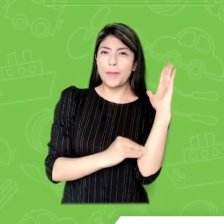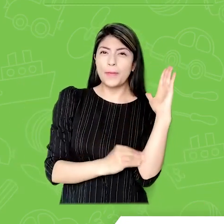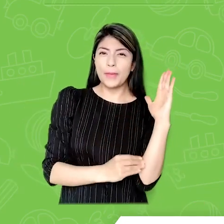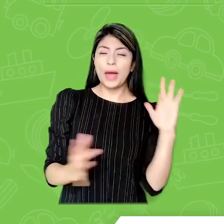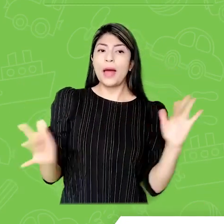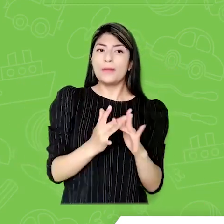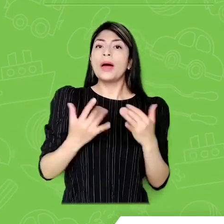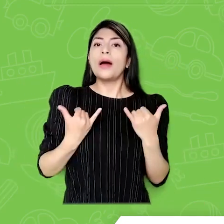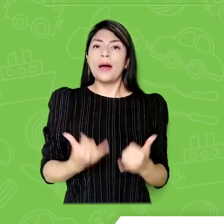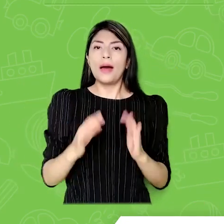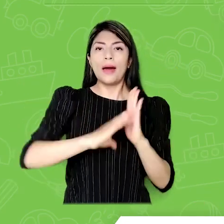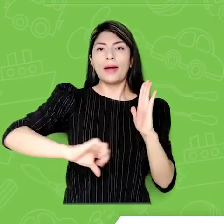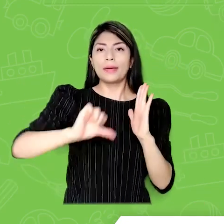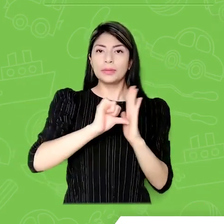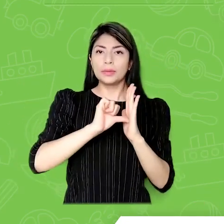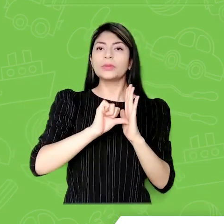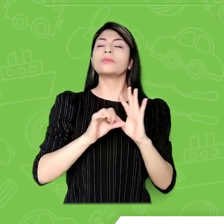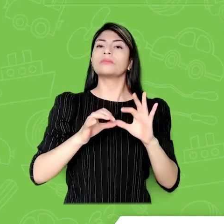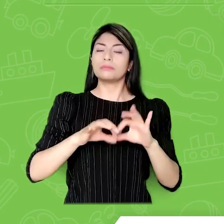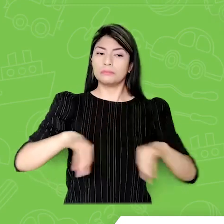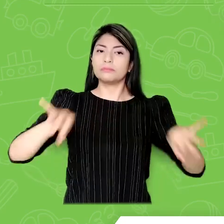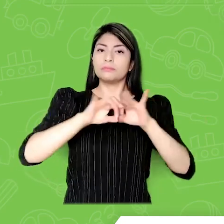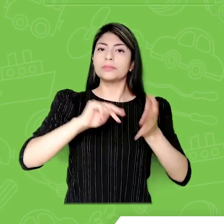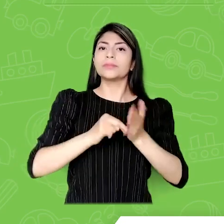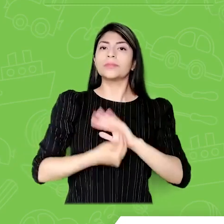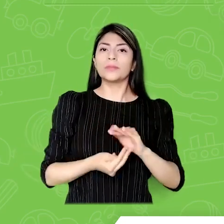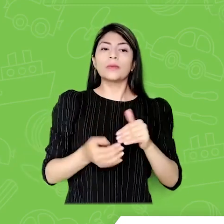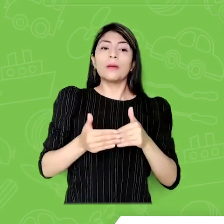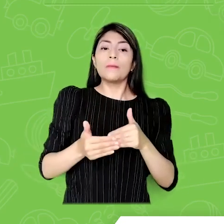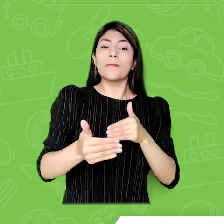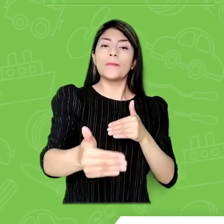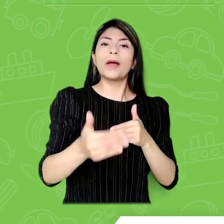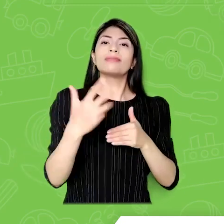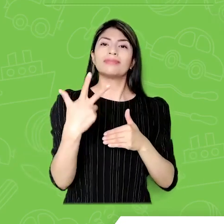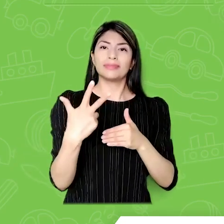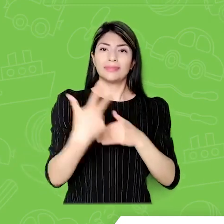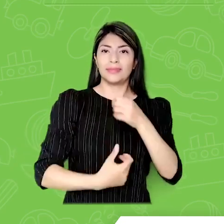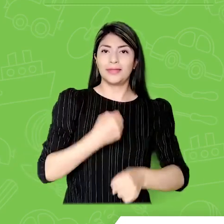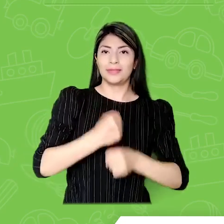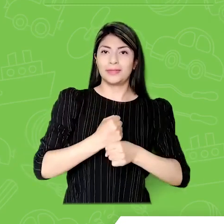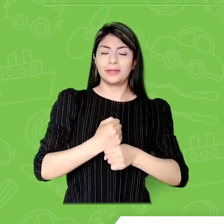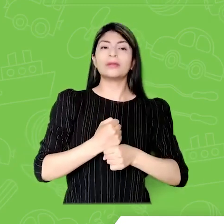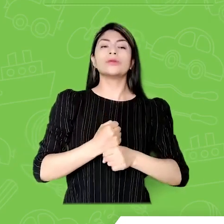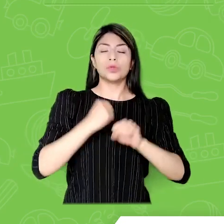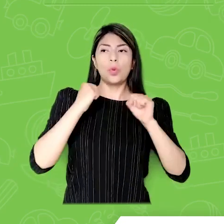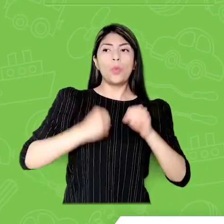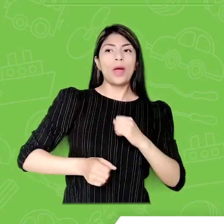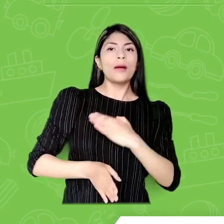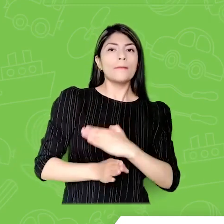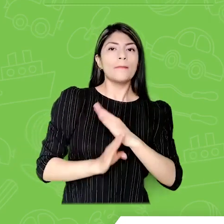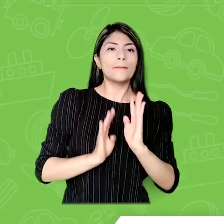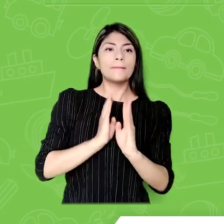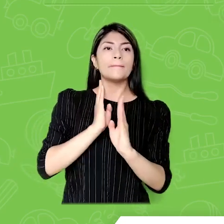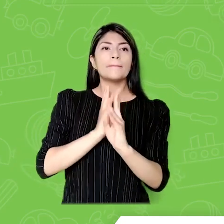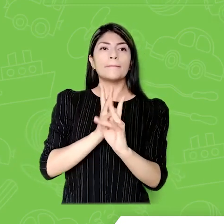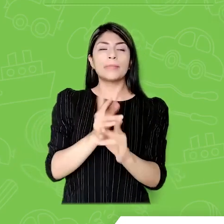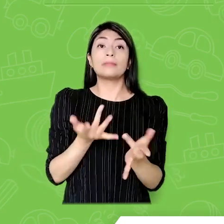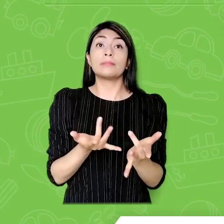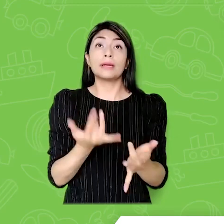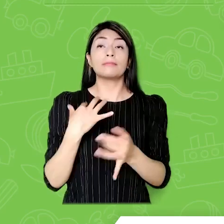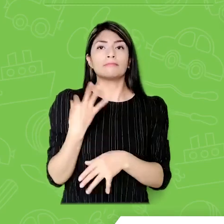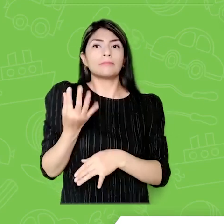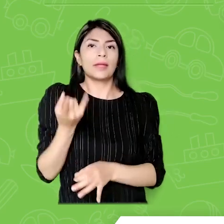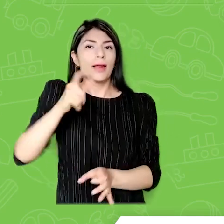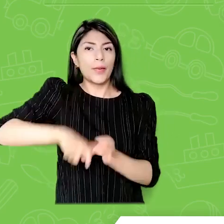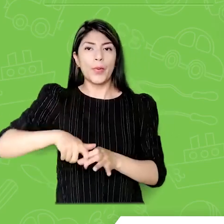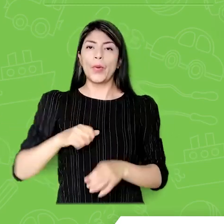presente artículo tendrán una vigencia de 3 años. El jefe del organismo deberá reportar a la CNSC, dentro de